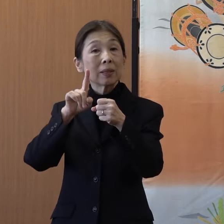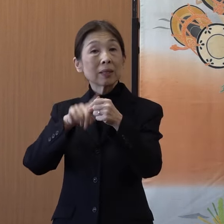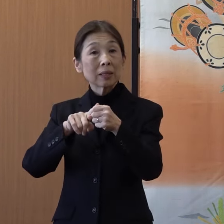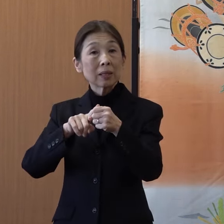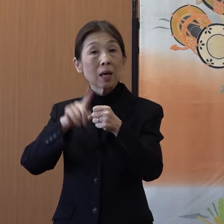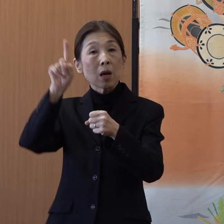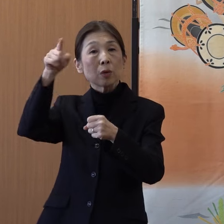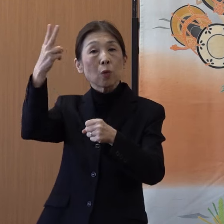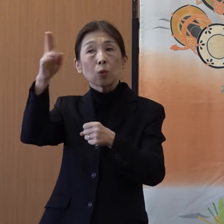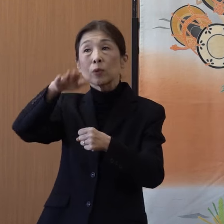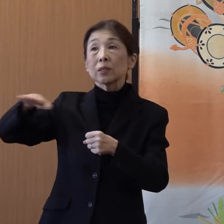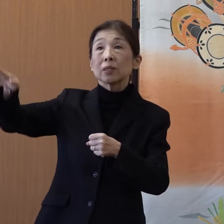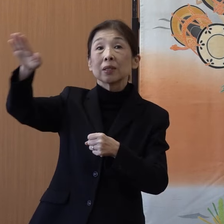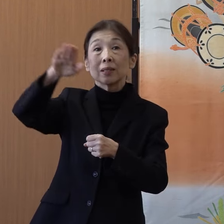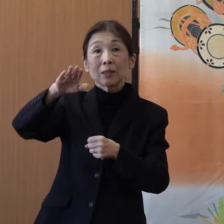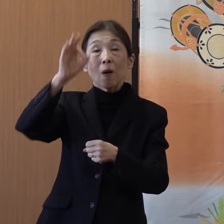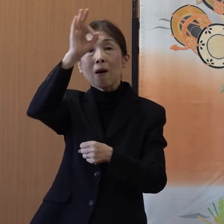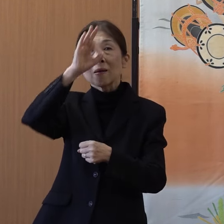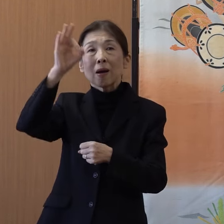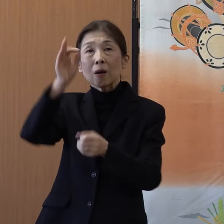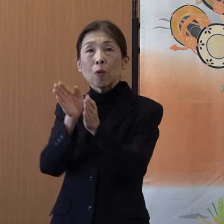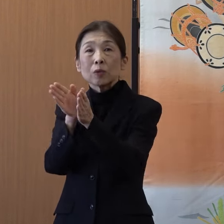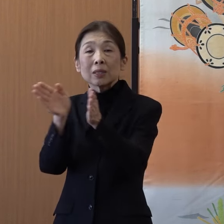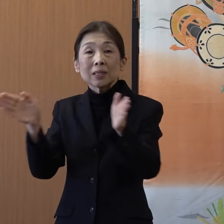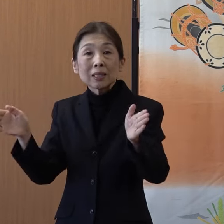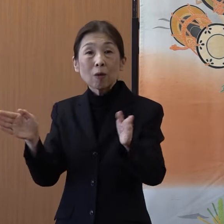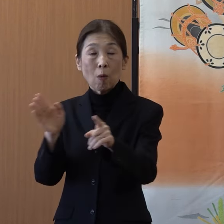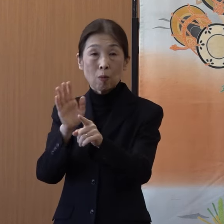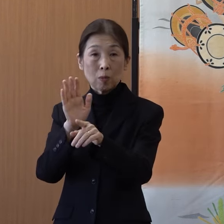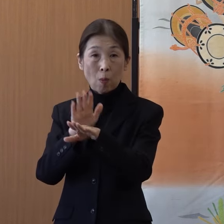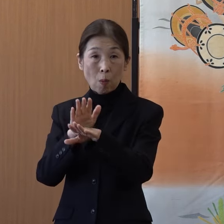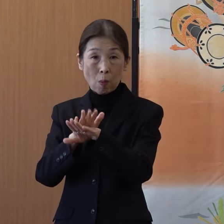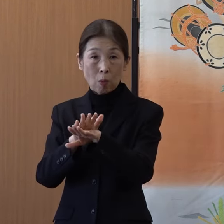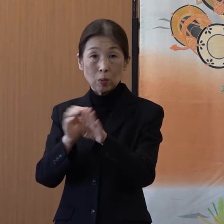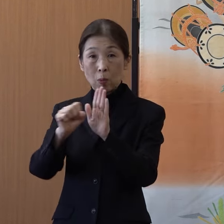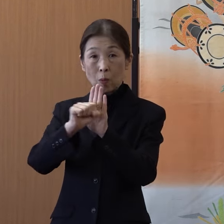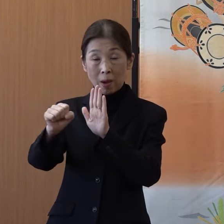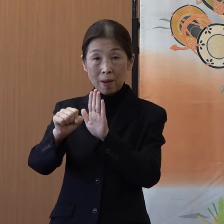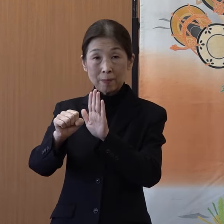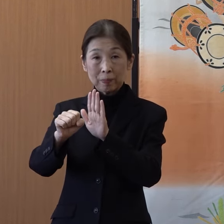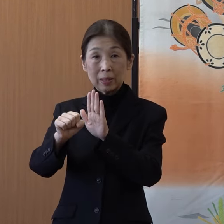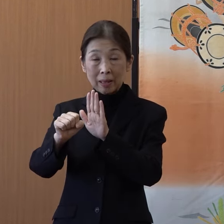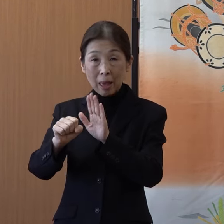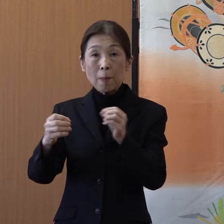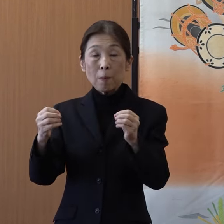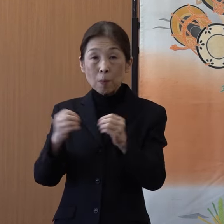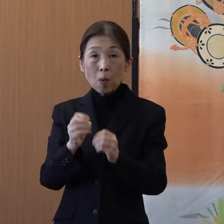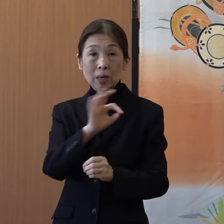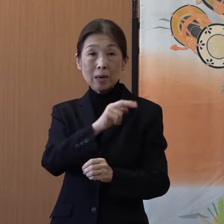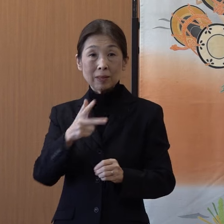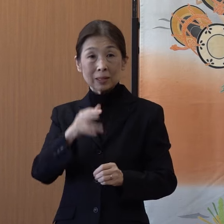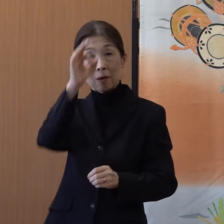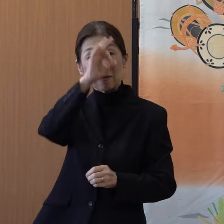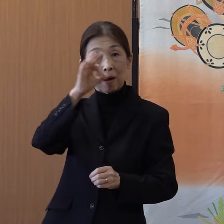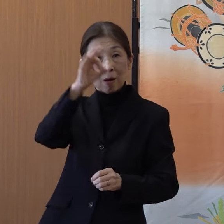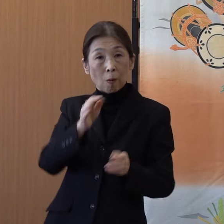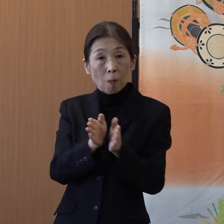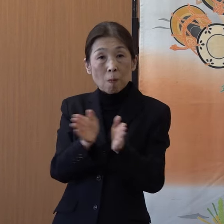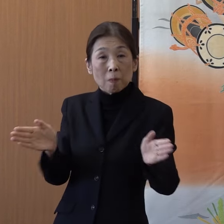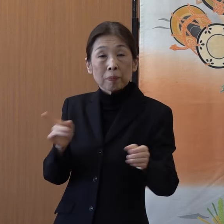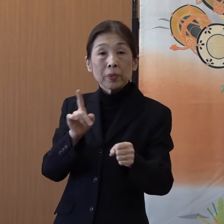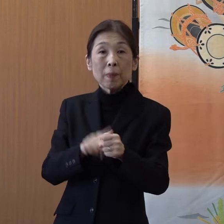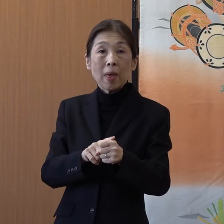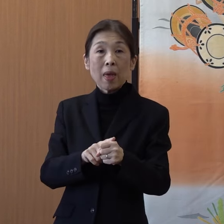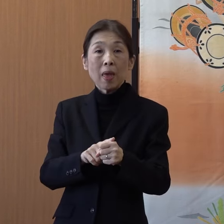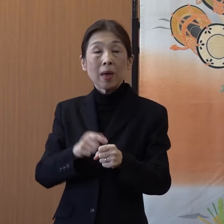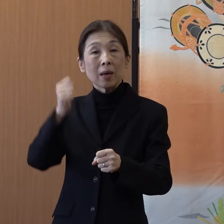能登地域の観光振興にもつながり、そしてこれは金沢の観光にもつながるという意味で、宿泊税の使途目